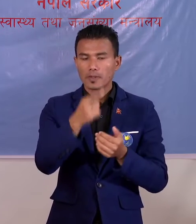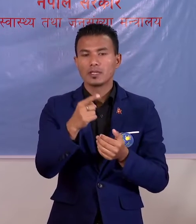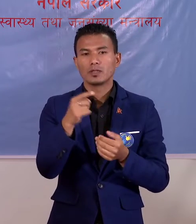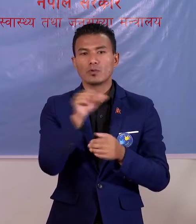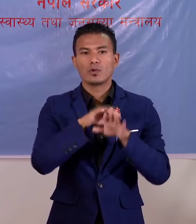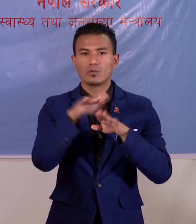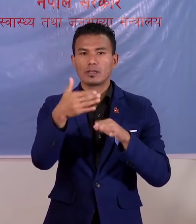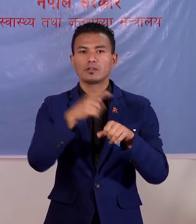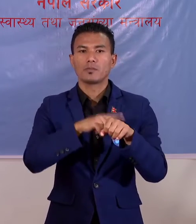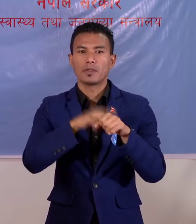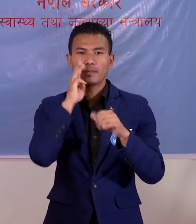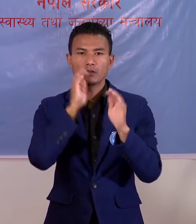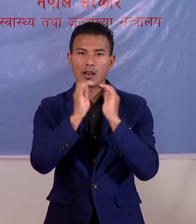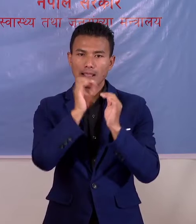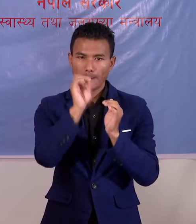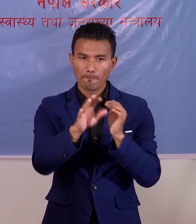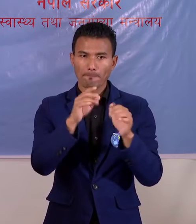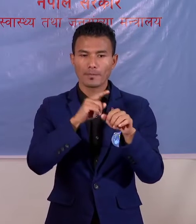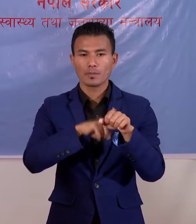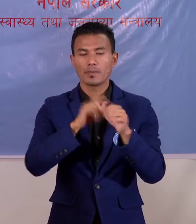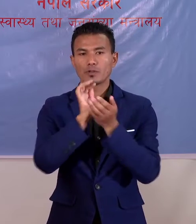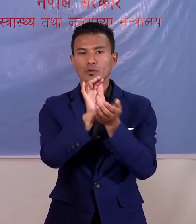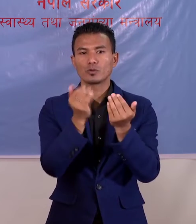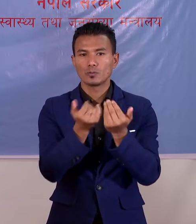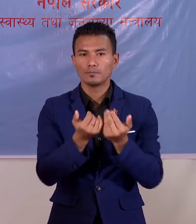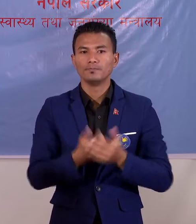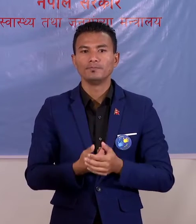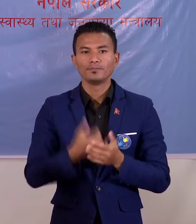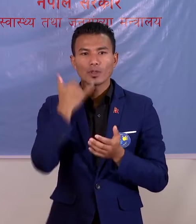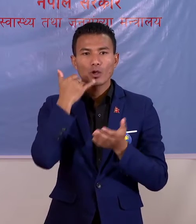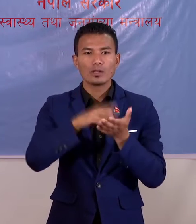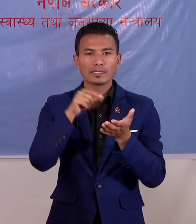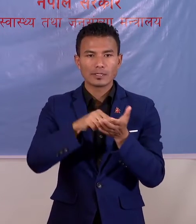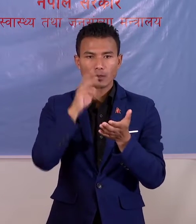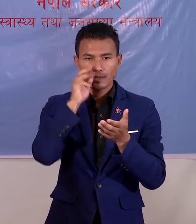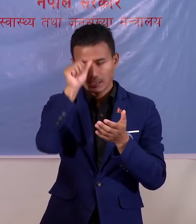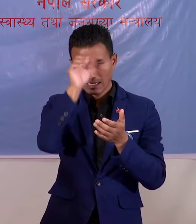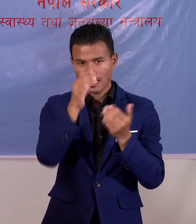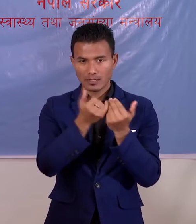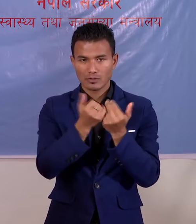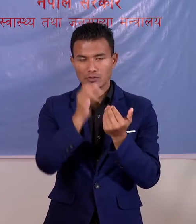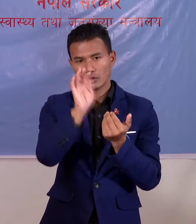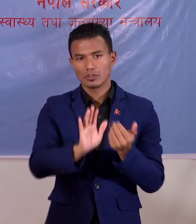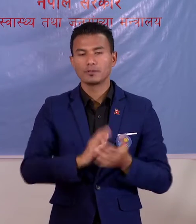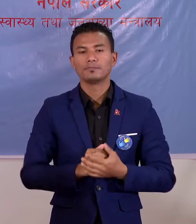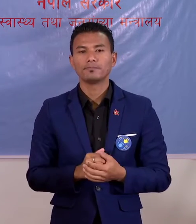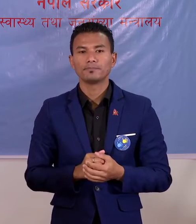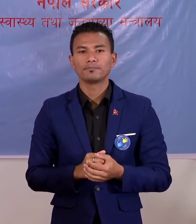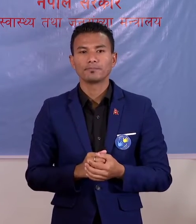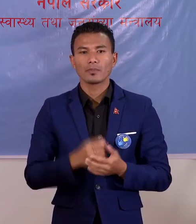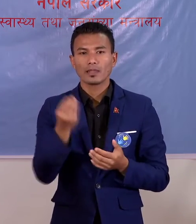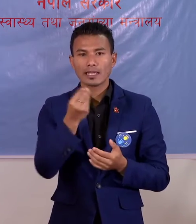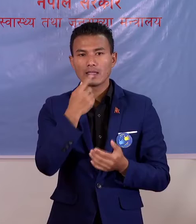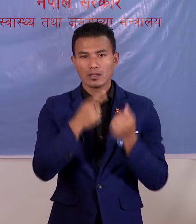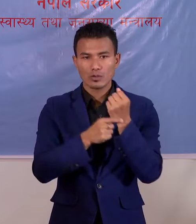उहाँहरूलाई समयमा सल्लाह दिउँ, समयमा सहयोग गरौँ। हाम्रा कल सेन्टरहरूमा यसको लागि जानकारी पनि दिन सक्नुहुन्छ।